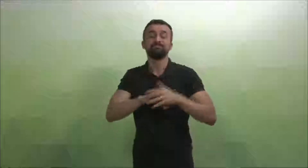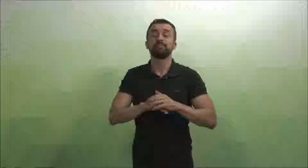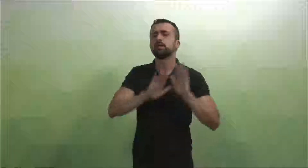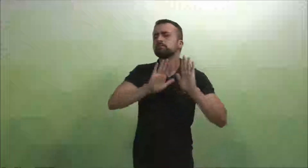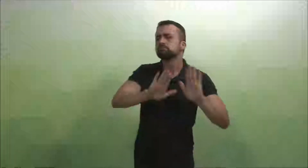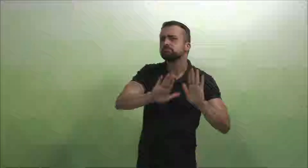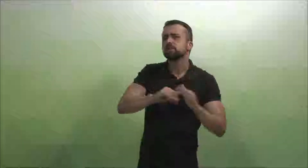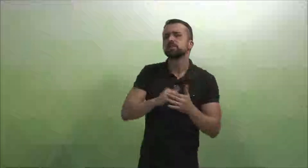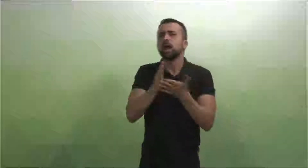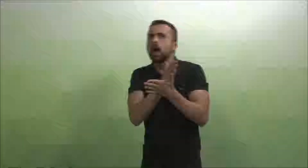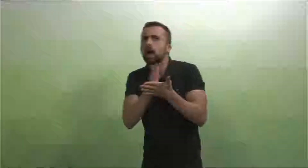ouvintes.